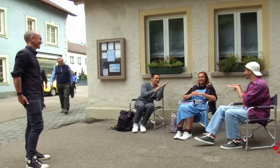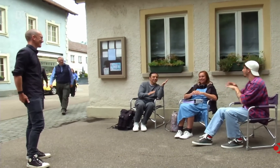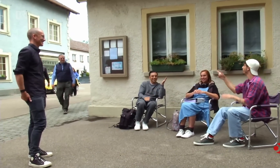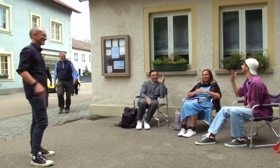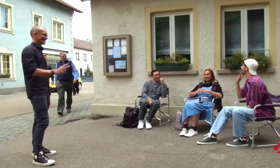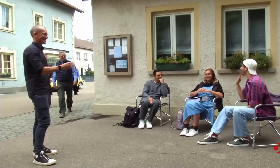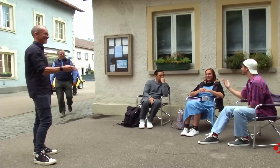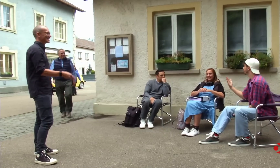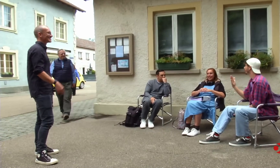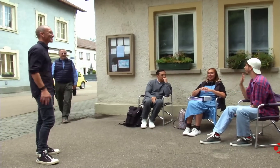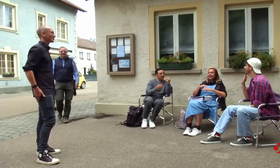stimmt. Dankeschön.